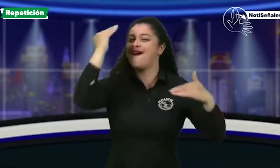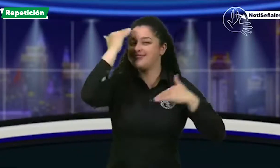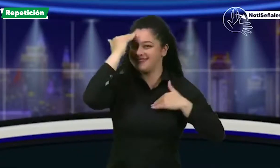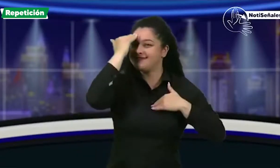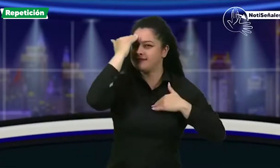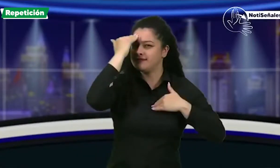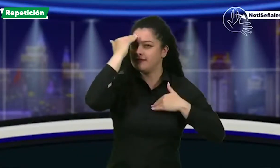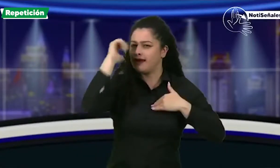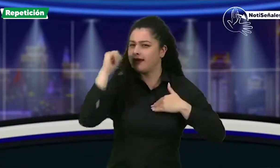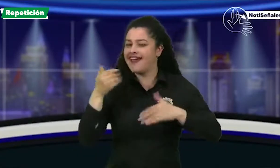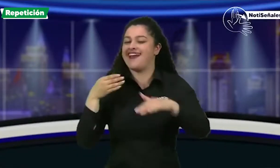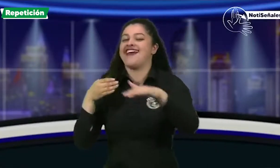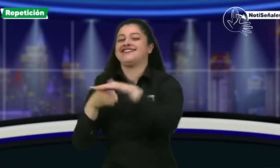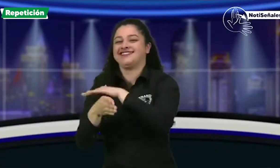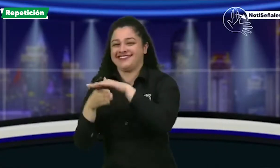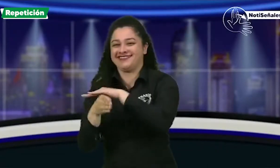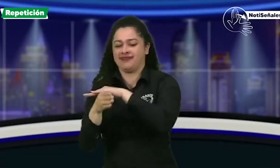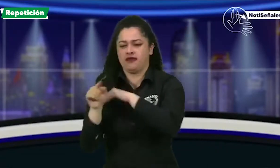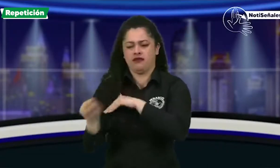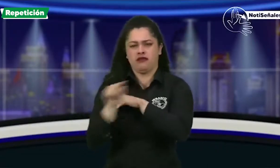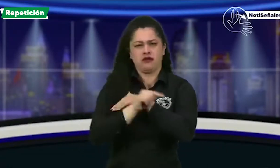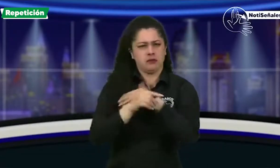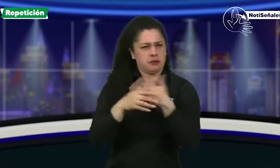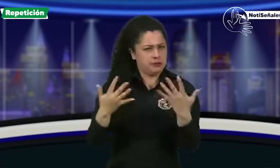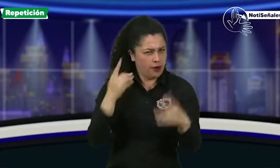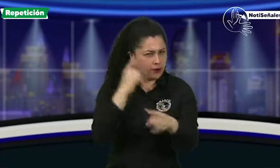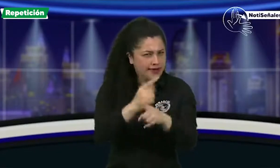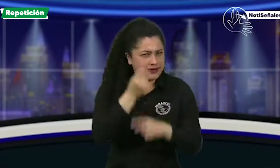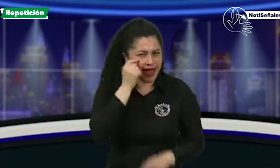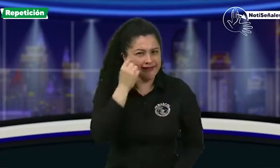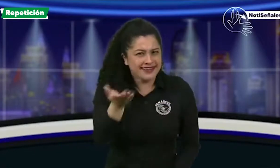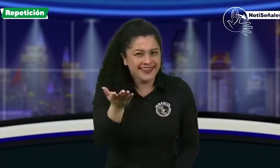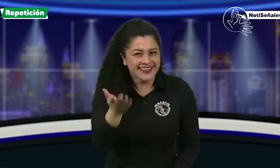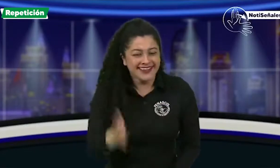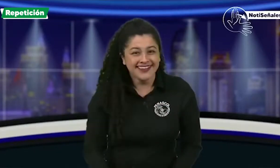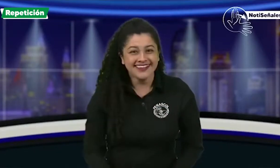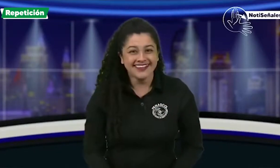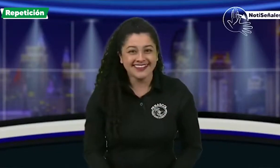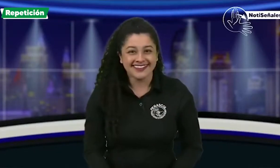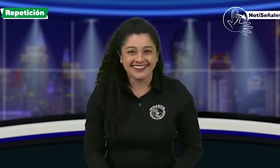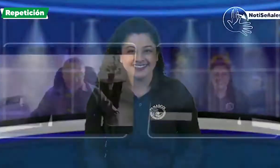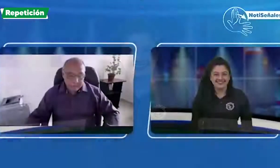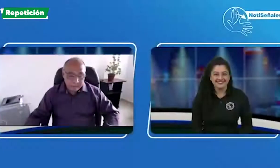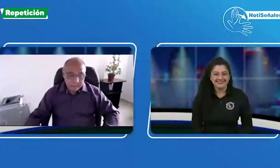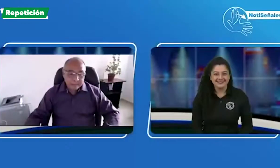Seguiremos con nuestro tema De toma de conciencia Y accesibilidad ¿Es así Henry?